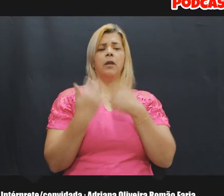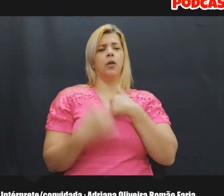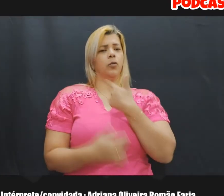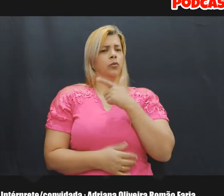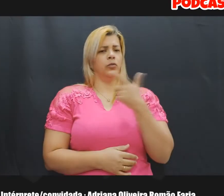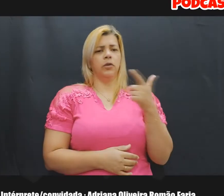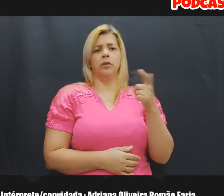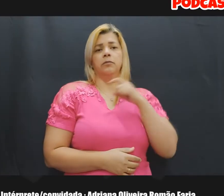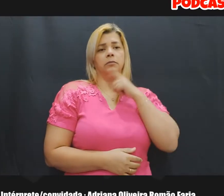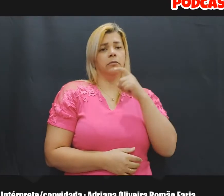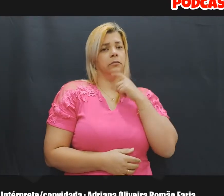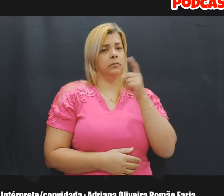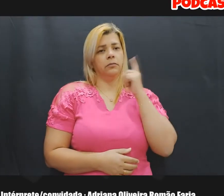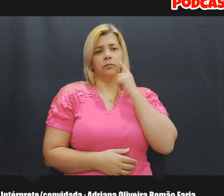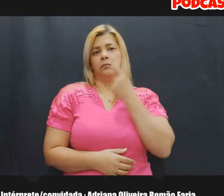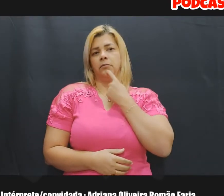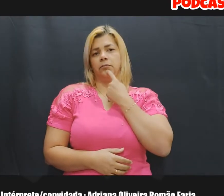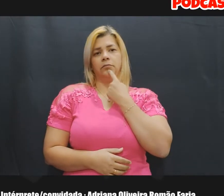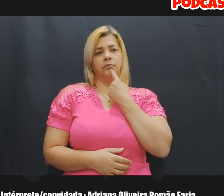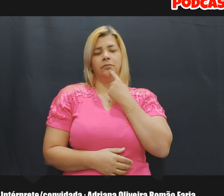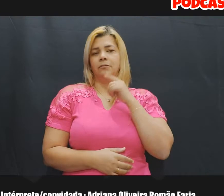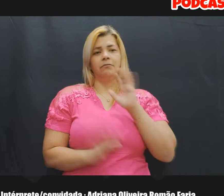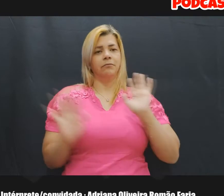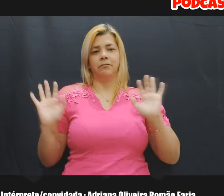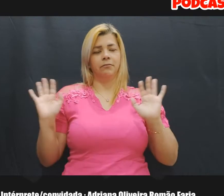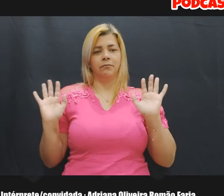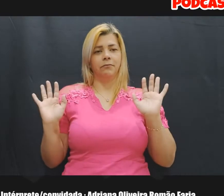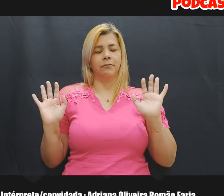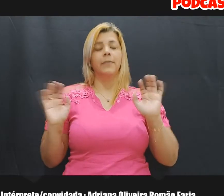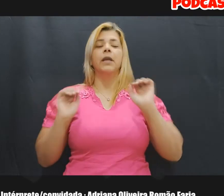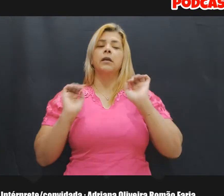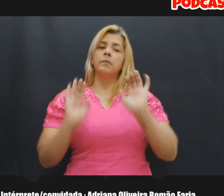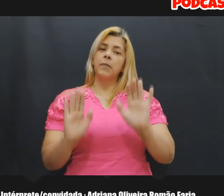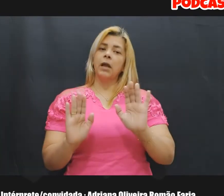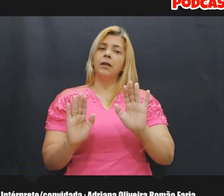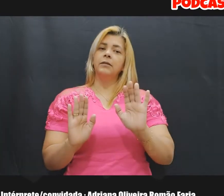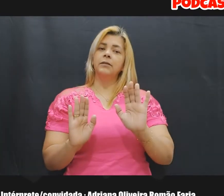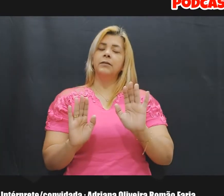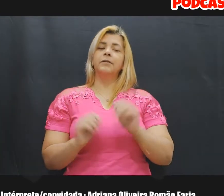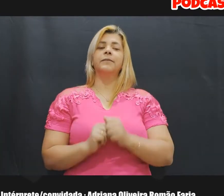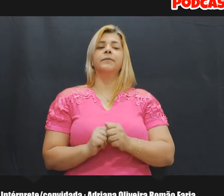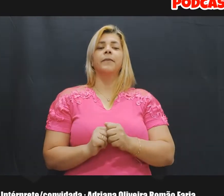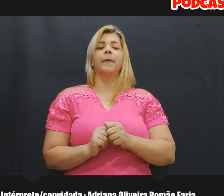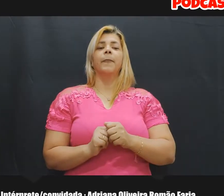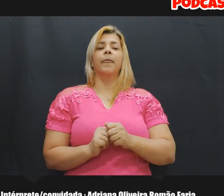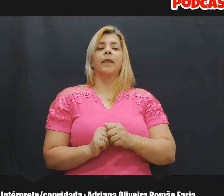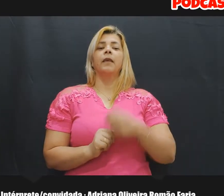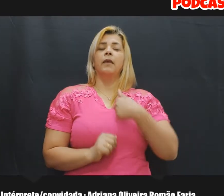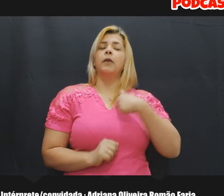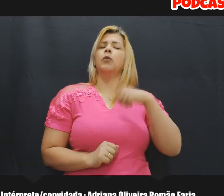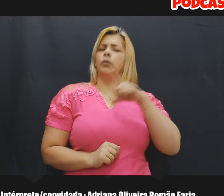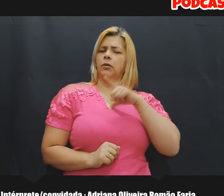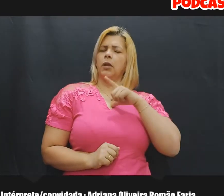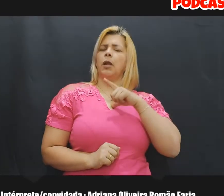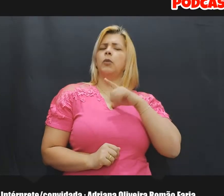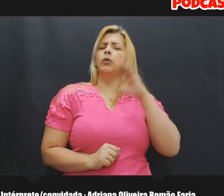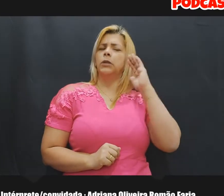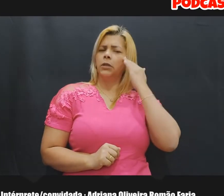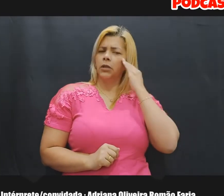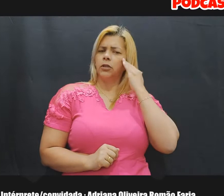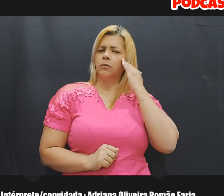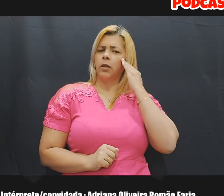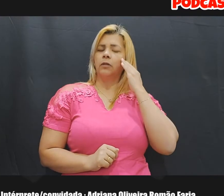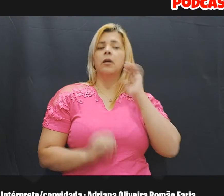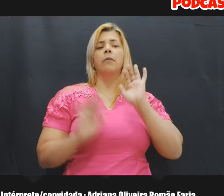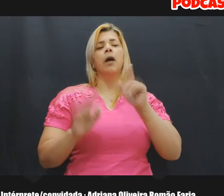tenho nenhuma pessoa muito próxima que seja surda, mas então eu não tenho essa noção, esse conhecimento. Mas para a senhora que